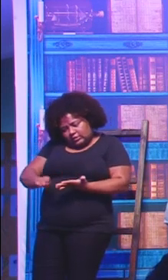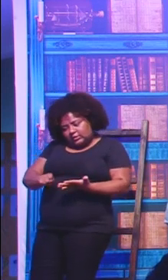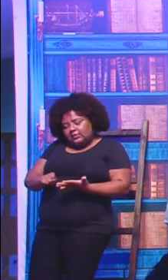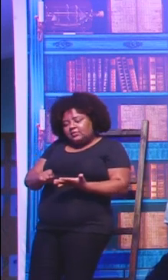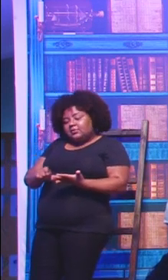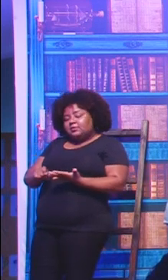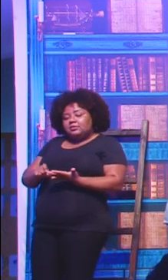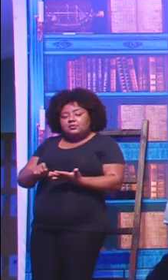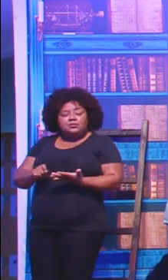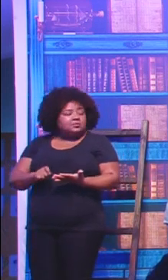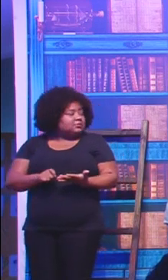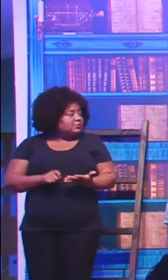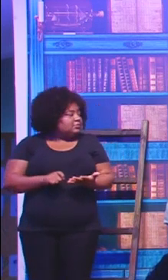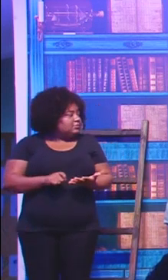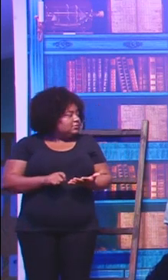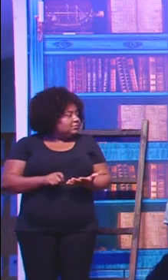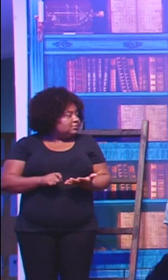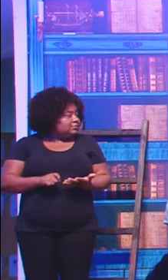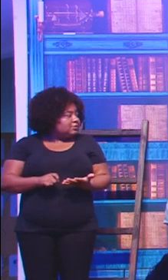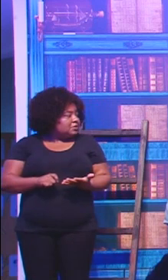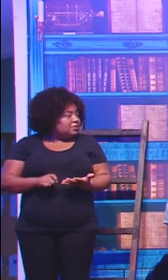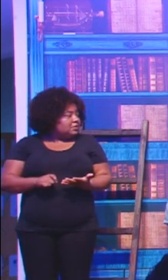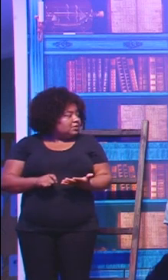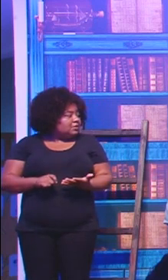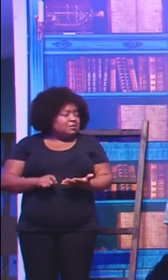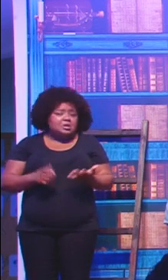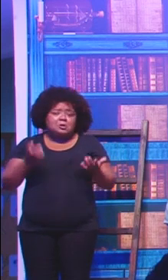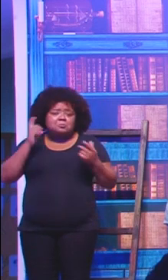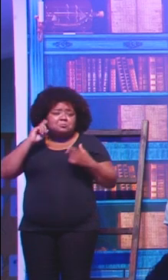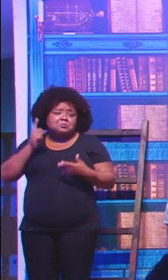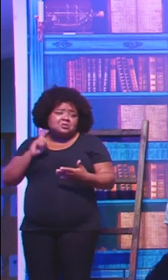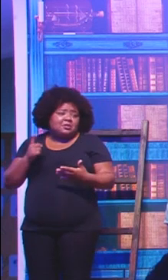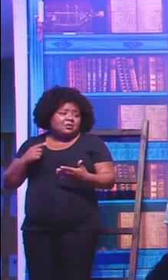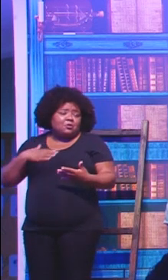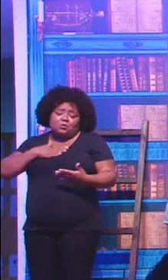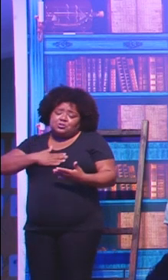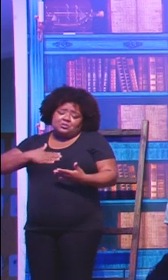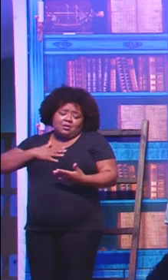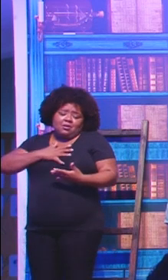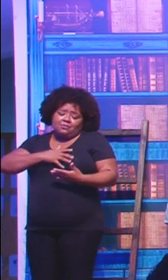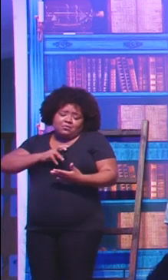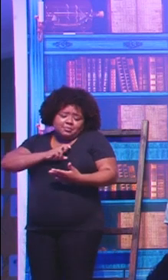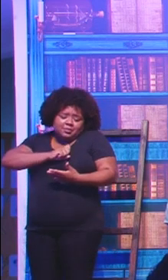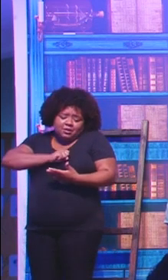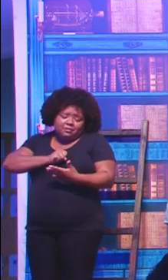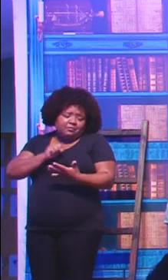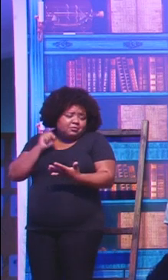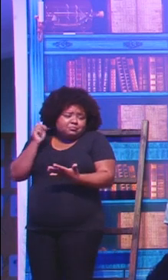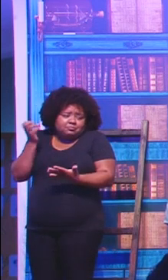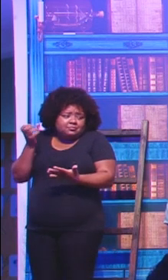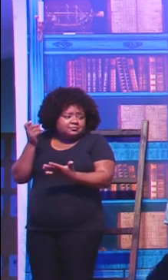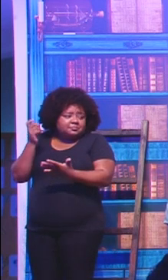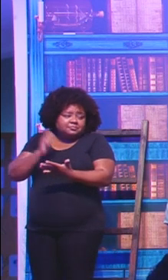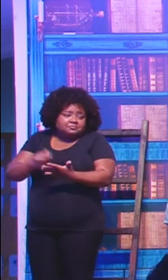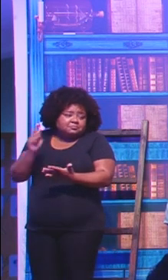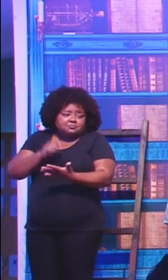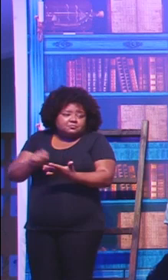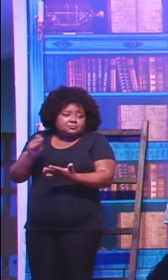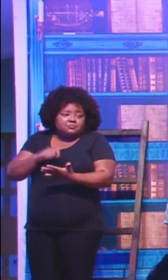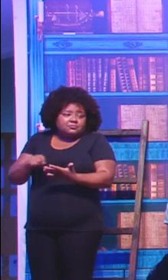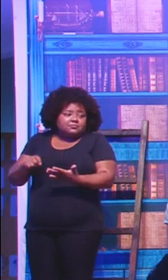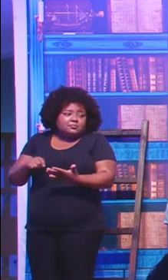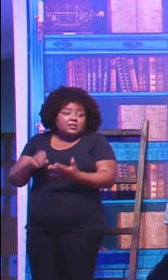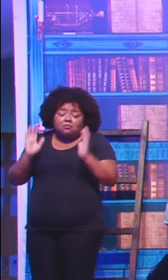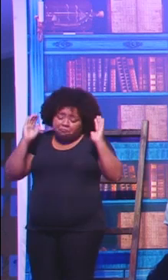fiz... Eu não sei bem o que é que eu fiz. Era o que eu gostava de fazer, era o que eu amava. Não... E eu só me via